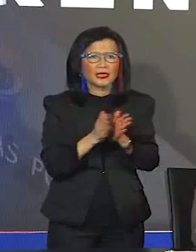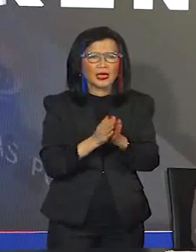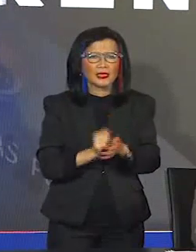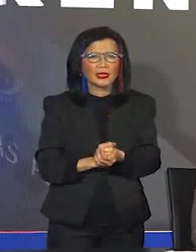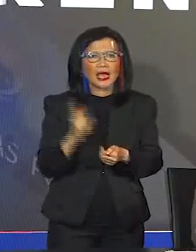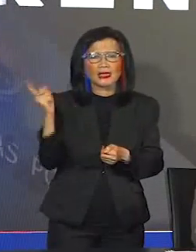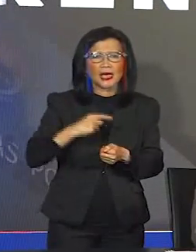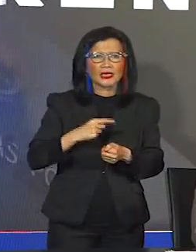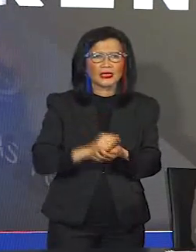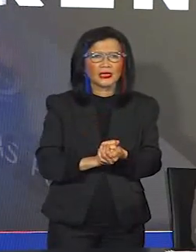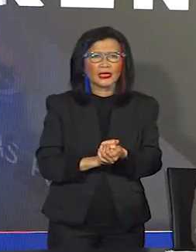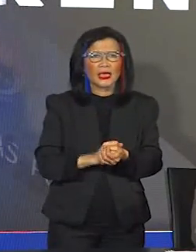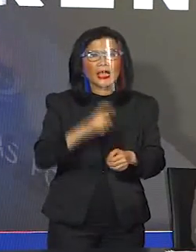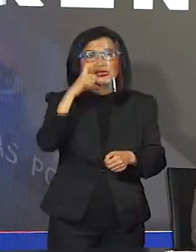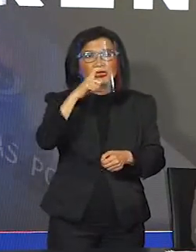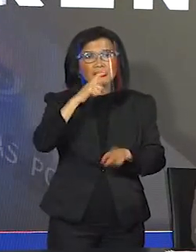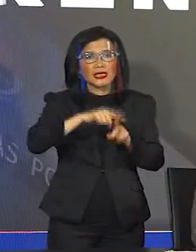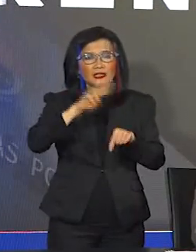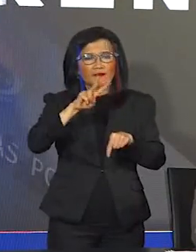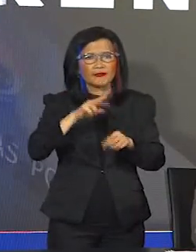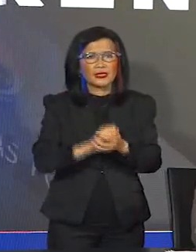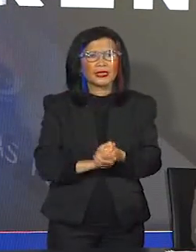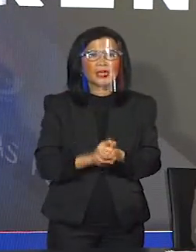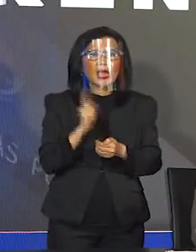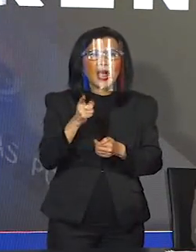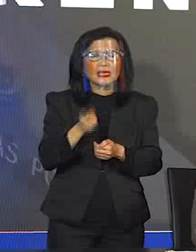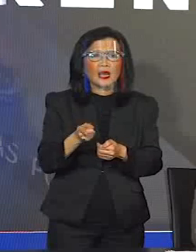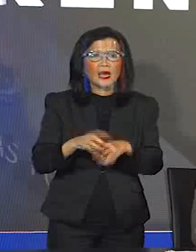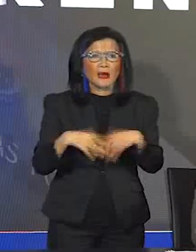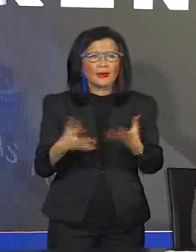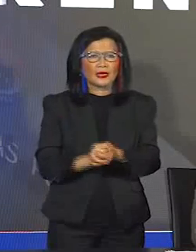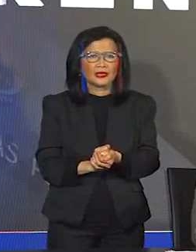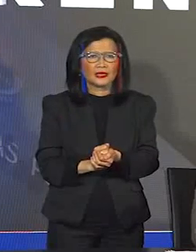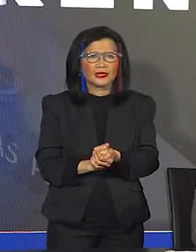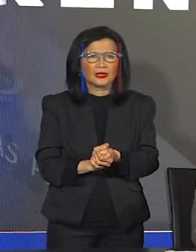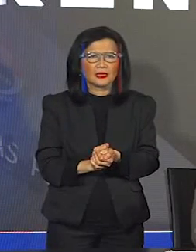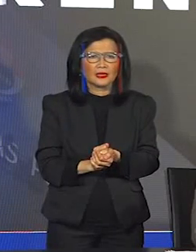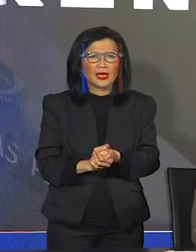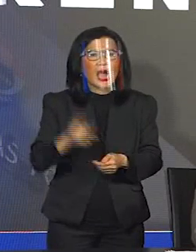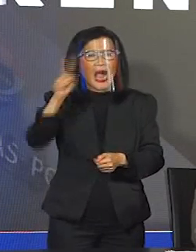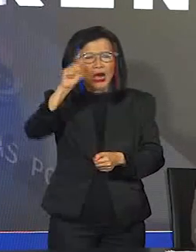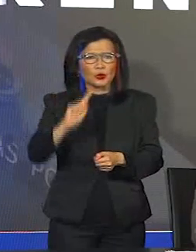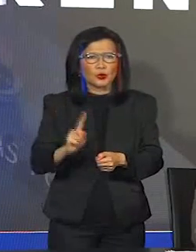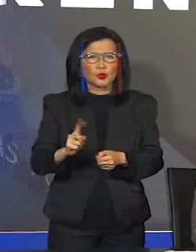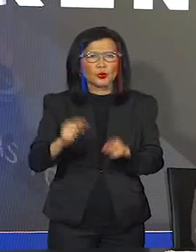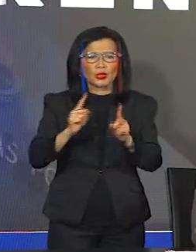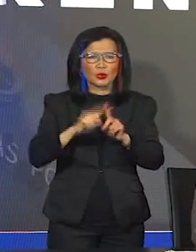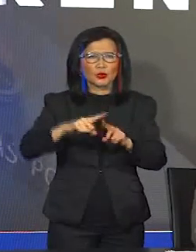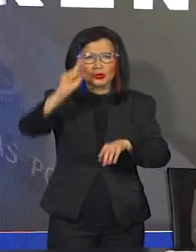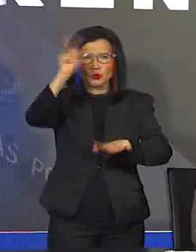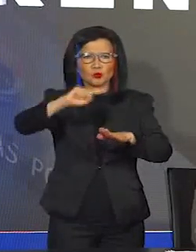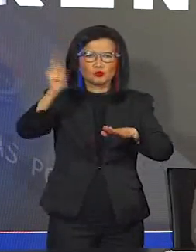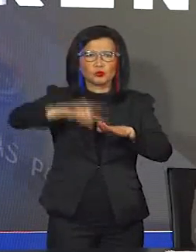dan dari petunjuk CCTV adalah induksi akibat